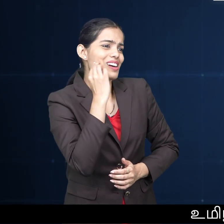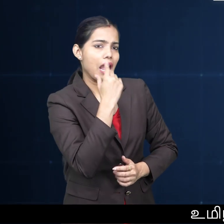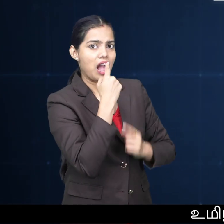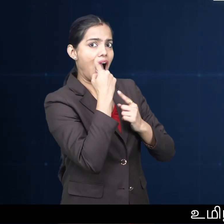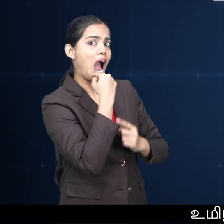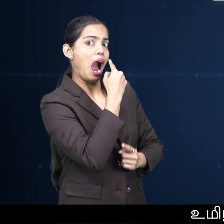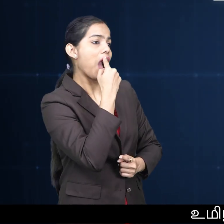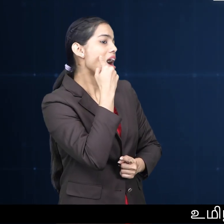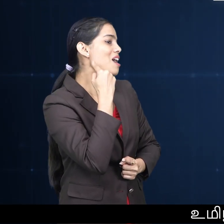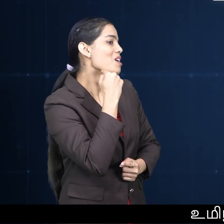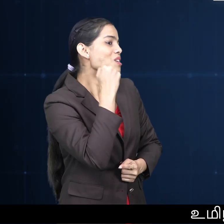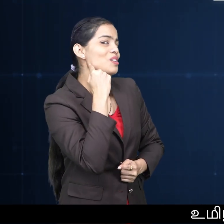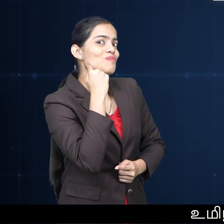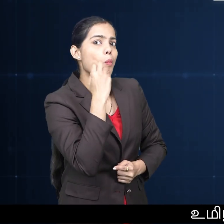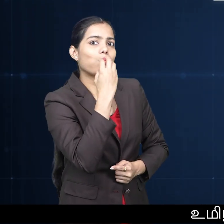உமிழ்நீர் சுரப்பிகள்,